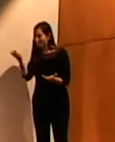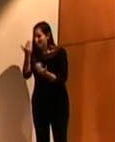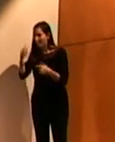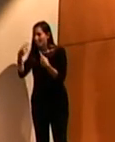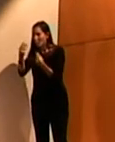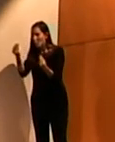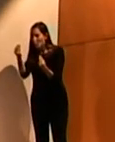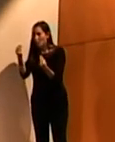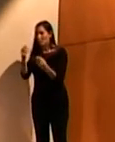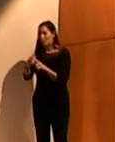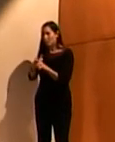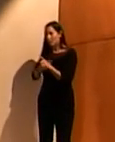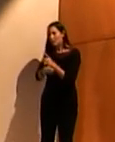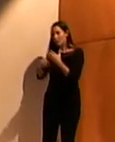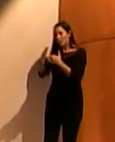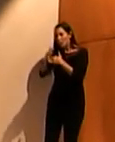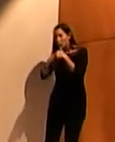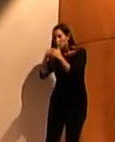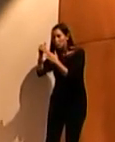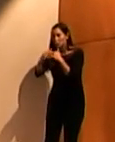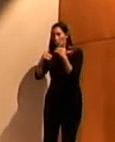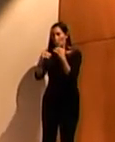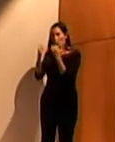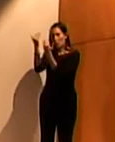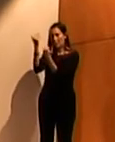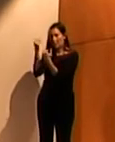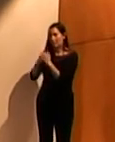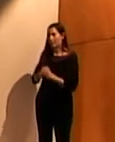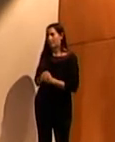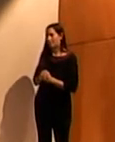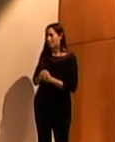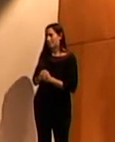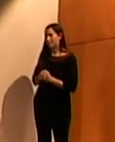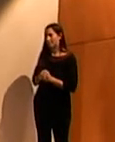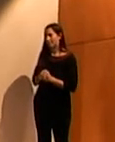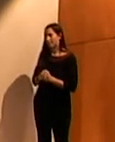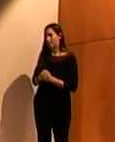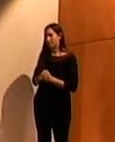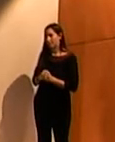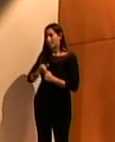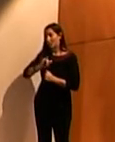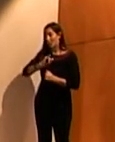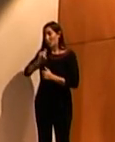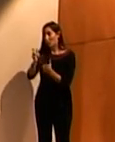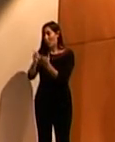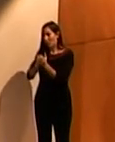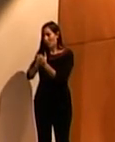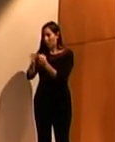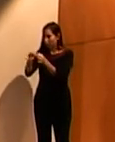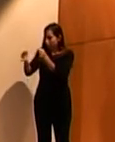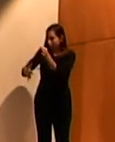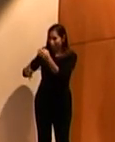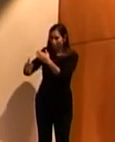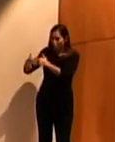peu à cette construction d'abri. Et puis, au résultat final, un